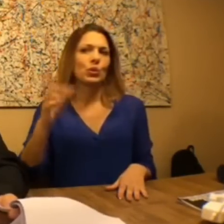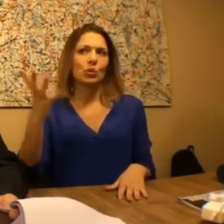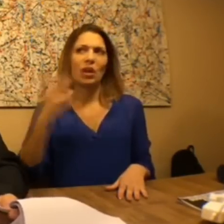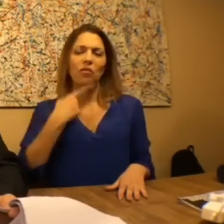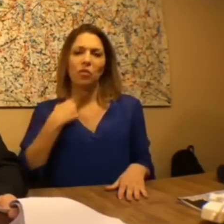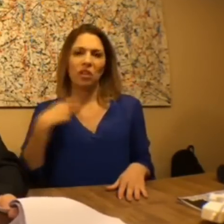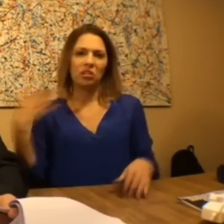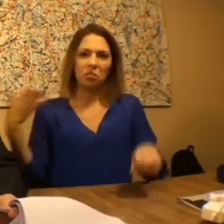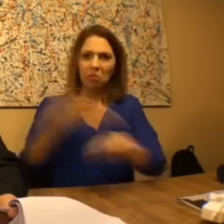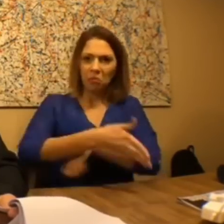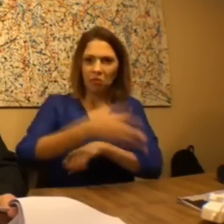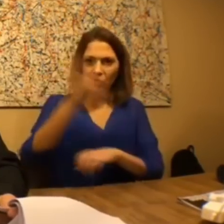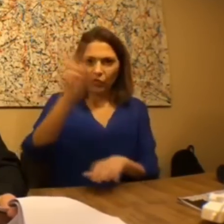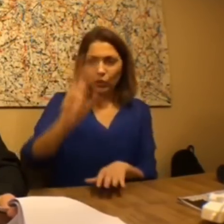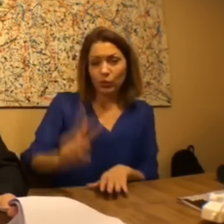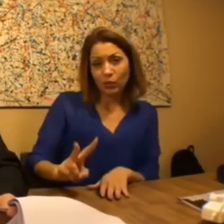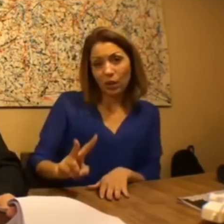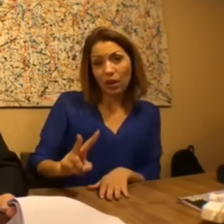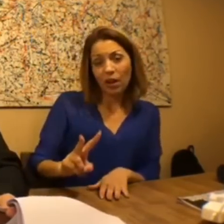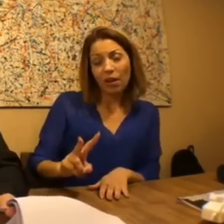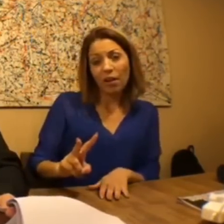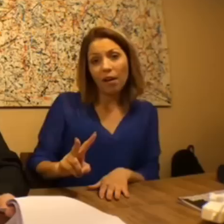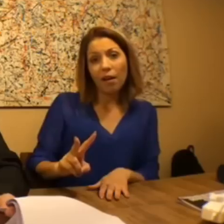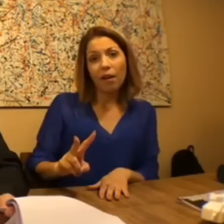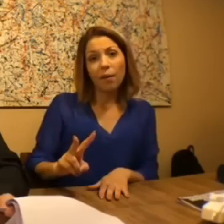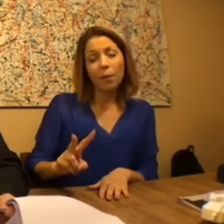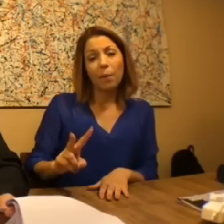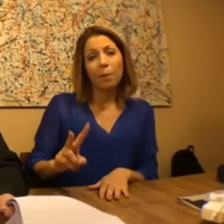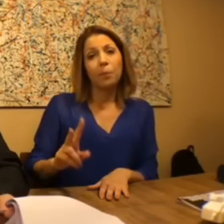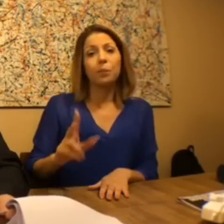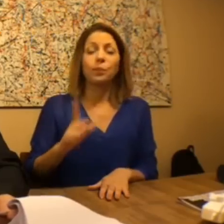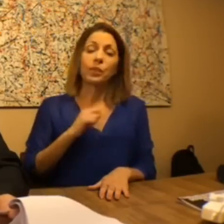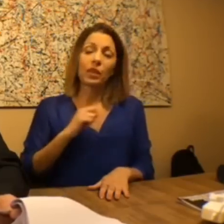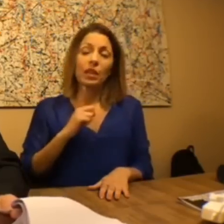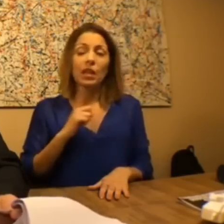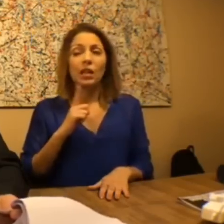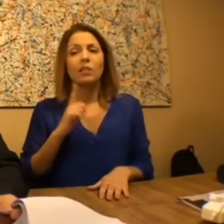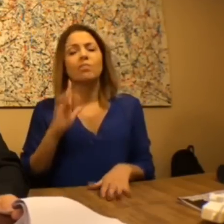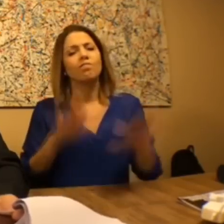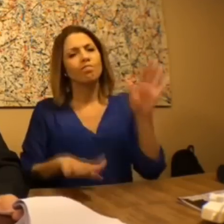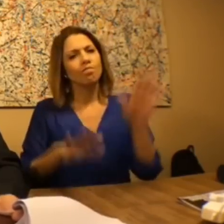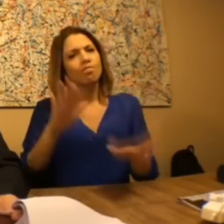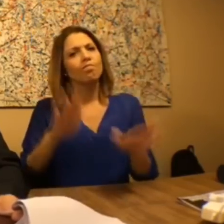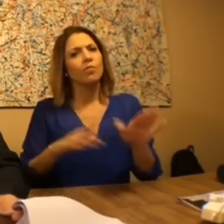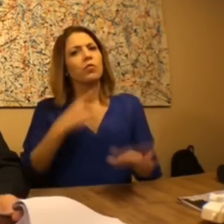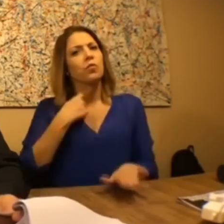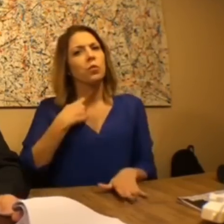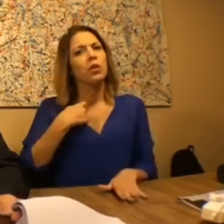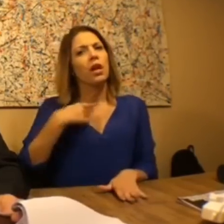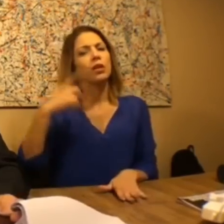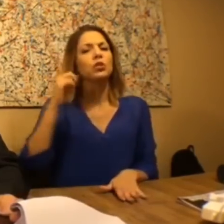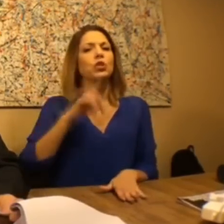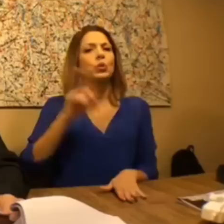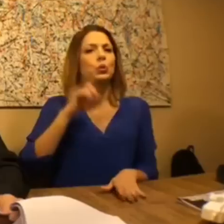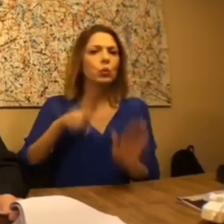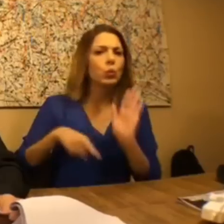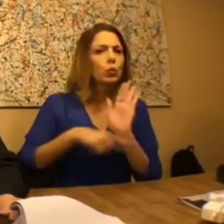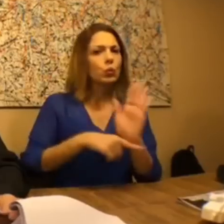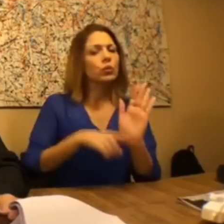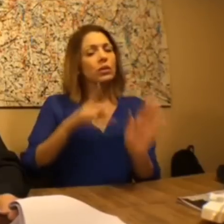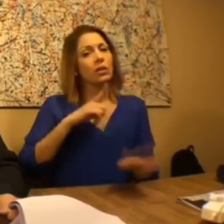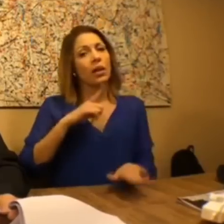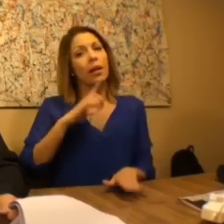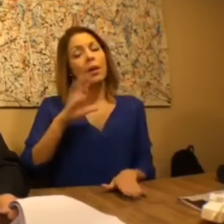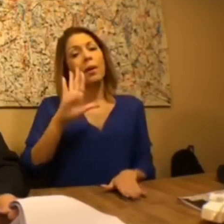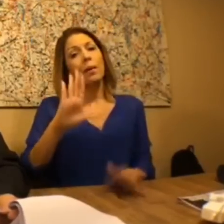na Venezuela. Tá, ok? Existe essa possibilidade remota, mas existe. E a proposta do PT aqui é